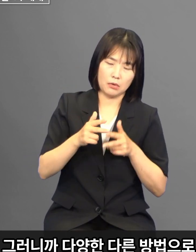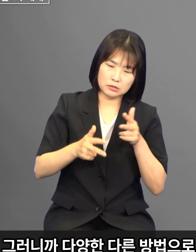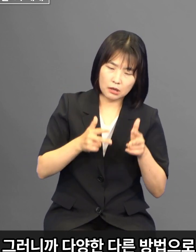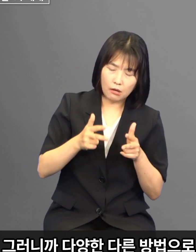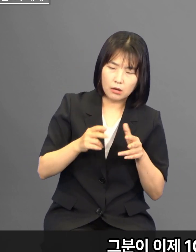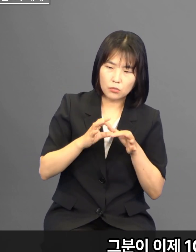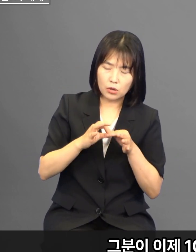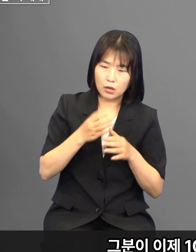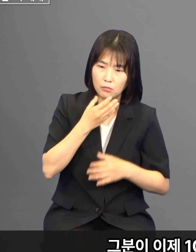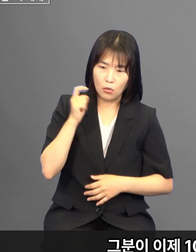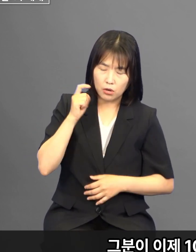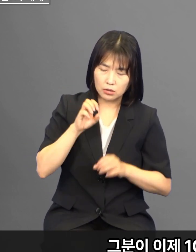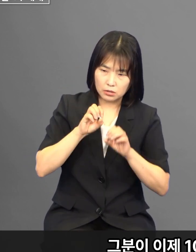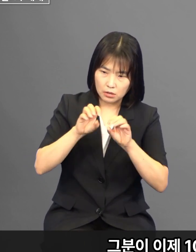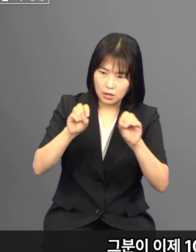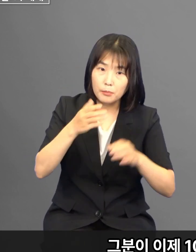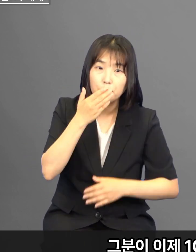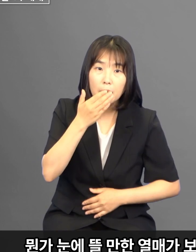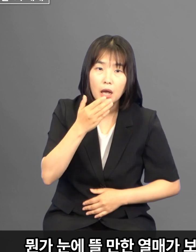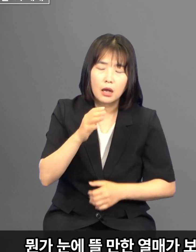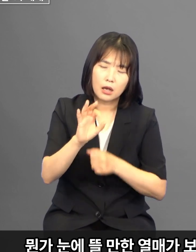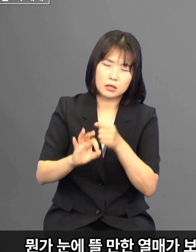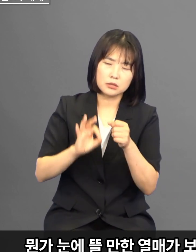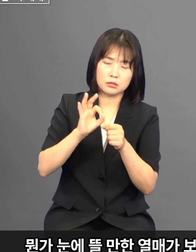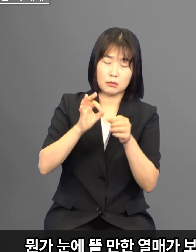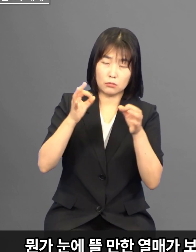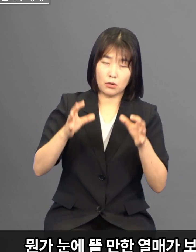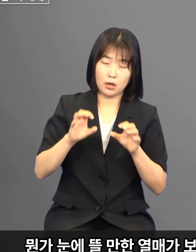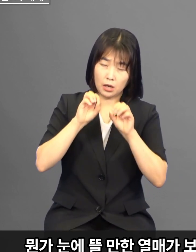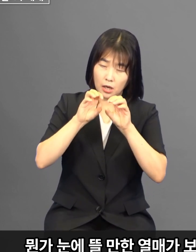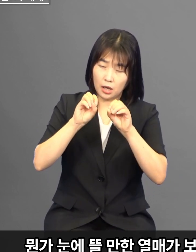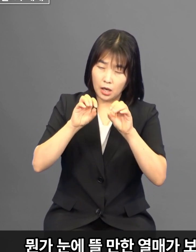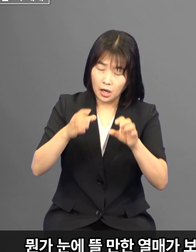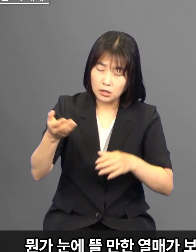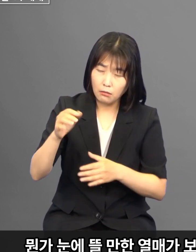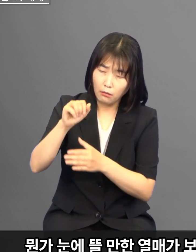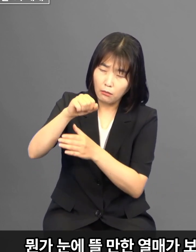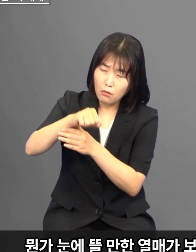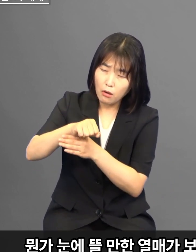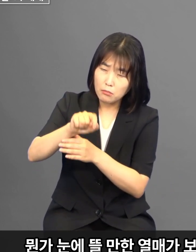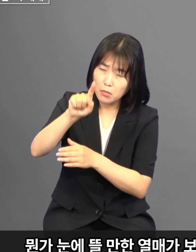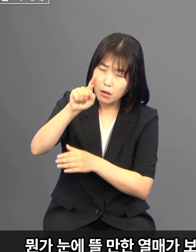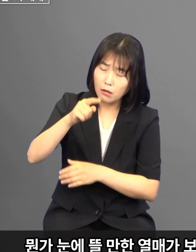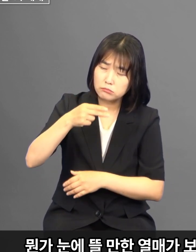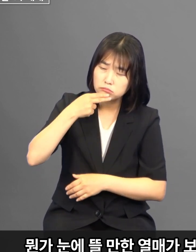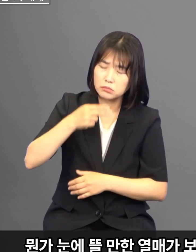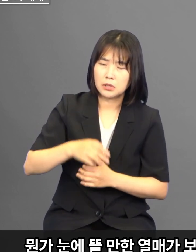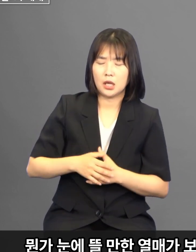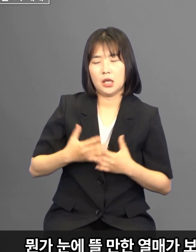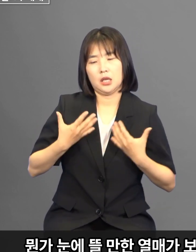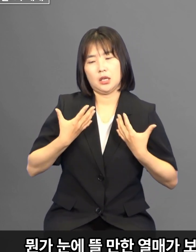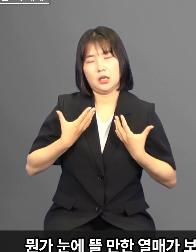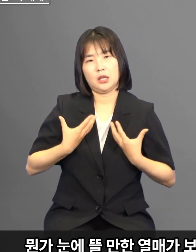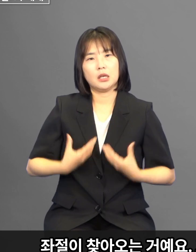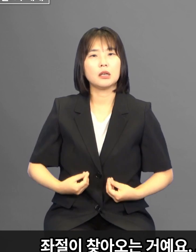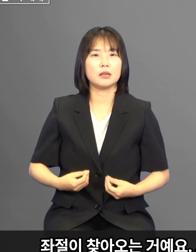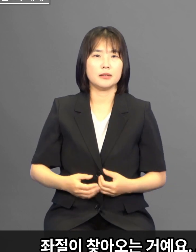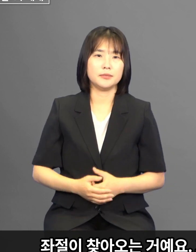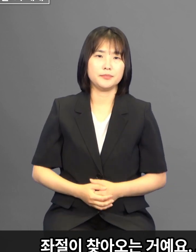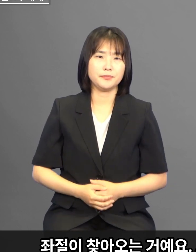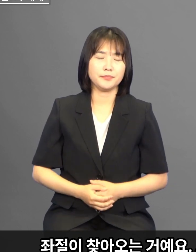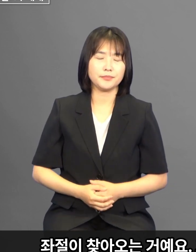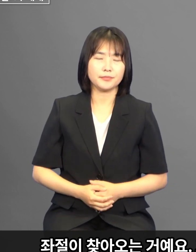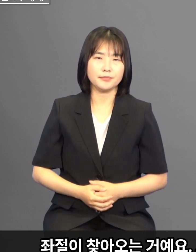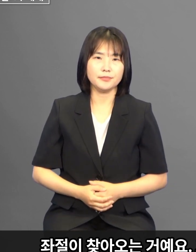됐는데, 그분이 이제 10년 동안 복음을 전했는데 뭔가 눈에 띌 만한 열매가 보이지 않으니까 낙심이 찾아오는 거예요.